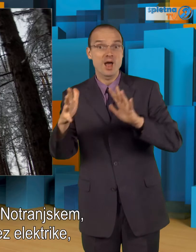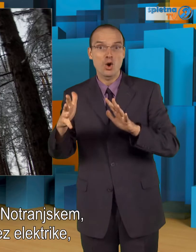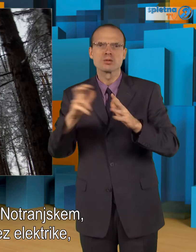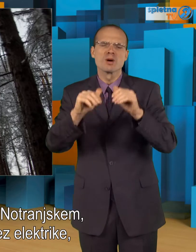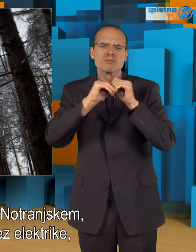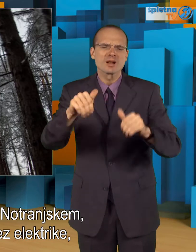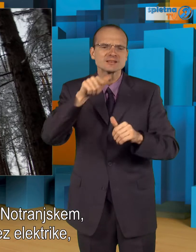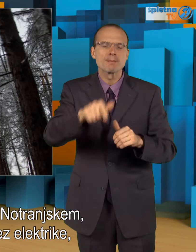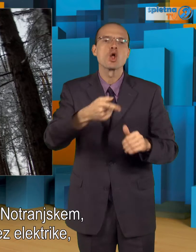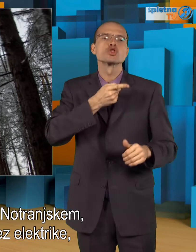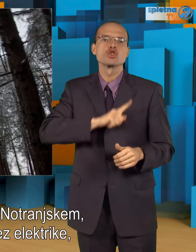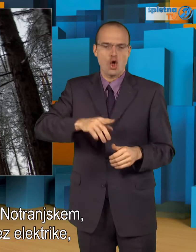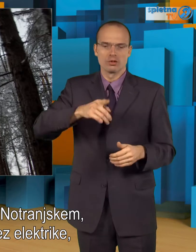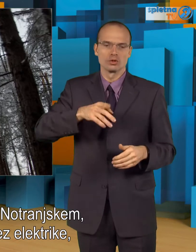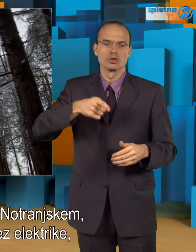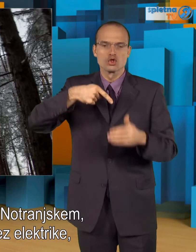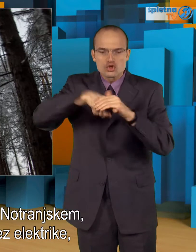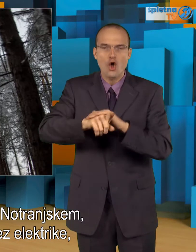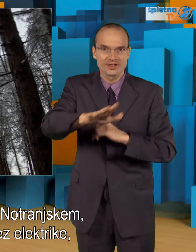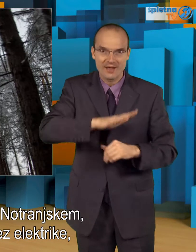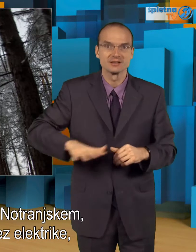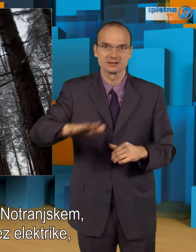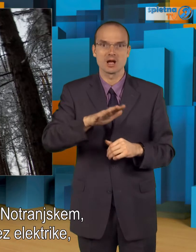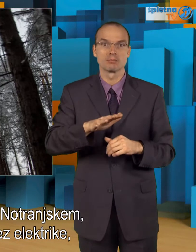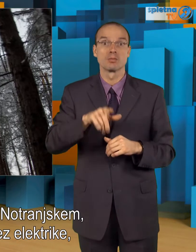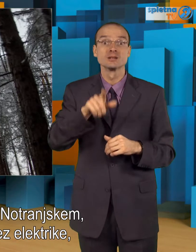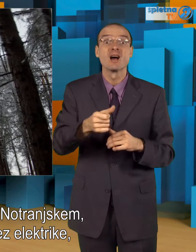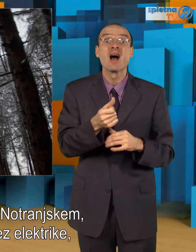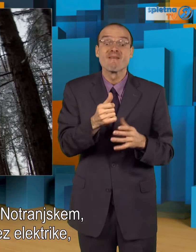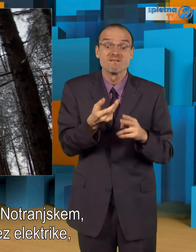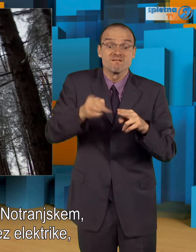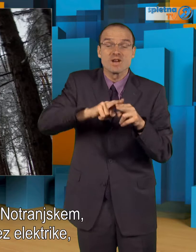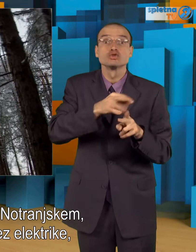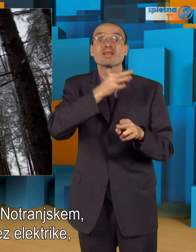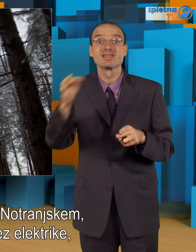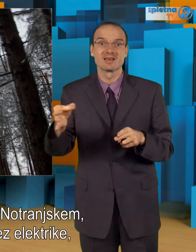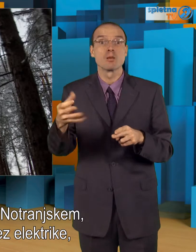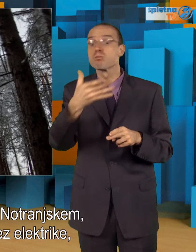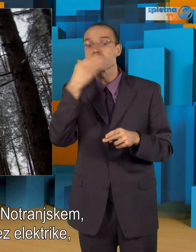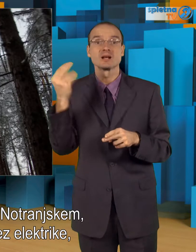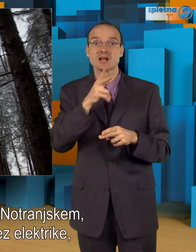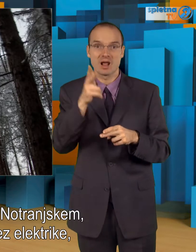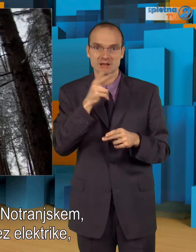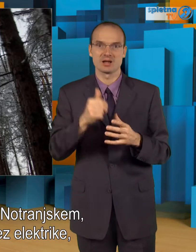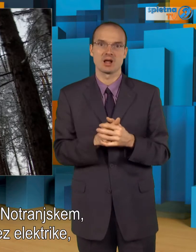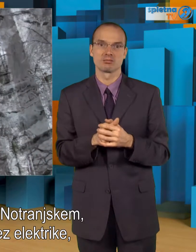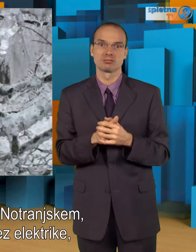Predvsem na Notranjskem so bili celo več dni brez elektrike, drugje so bili brez elektrike po več ur.